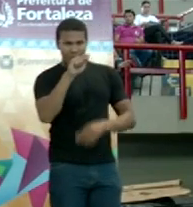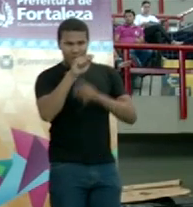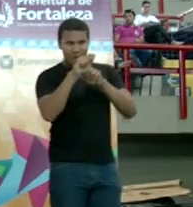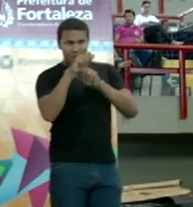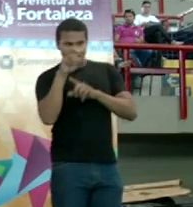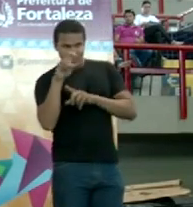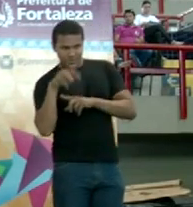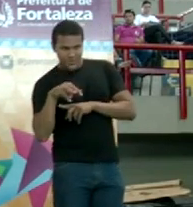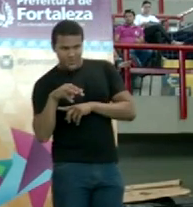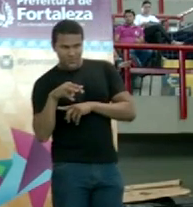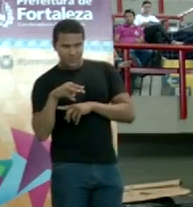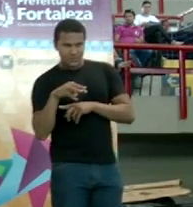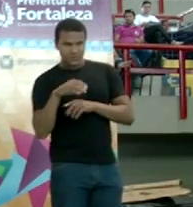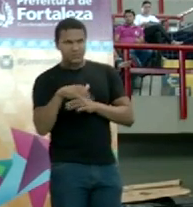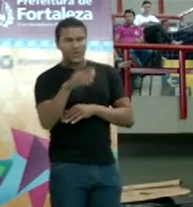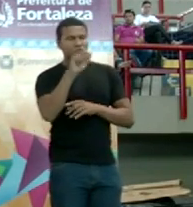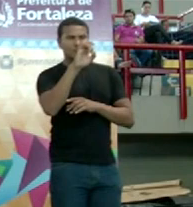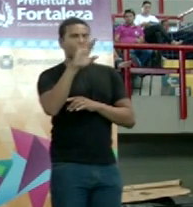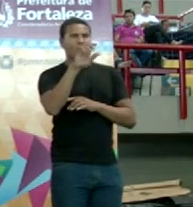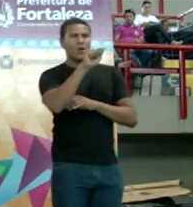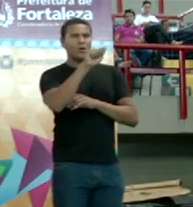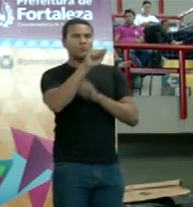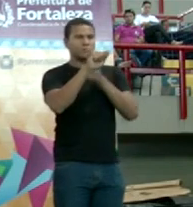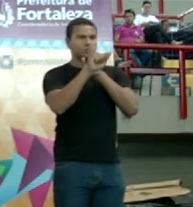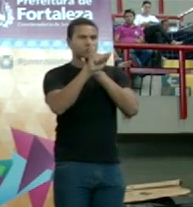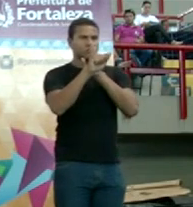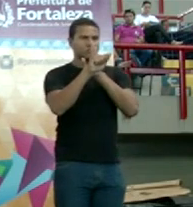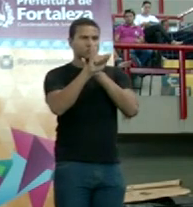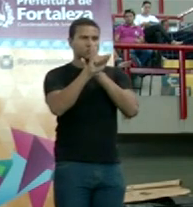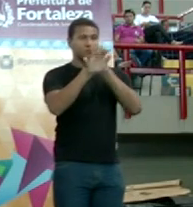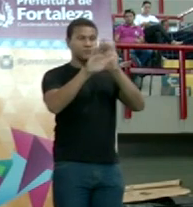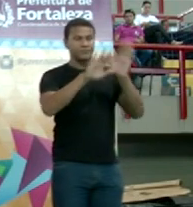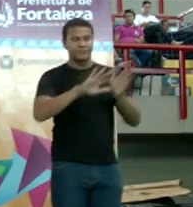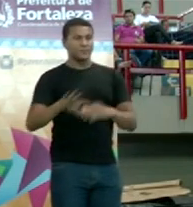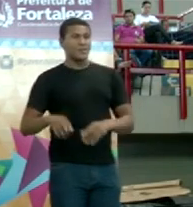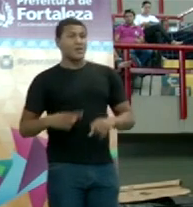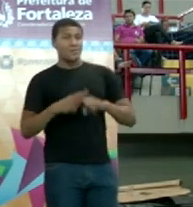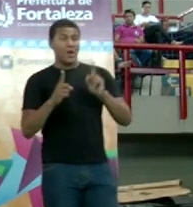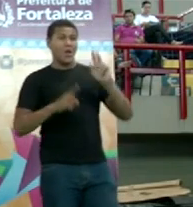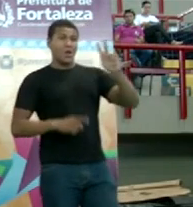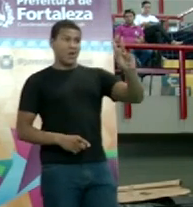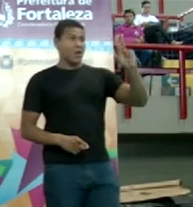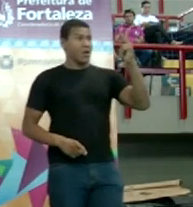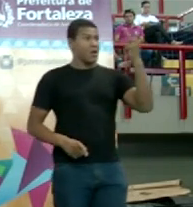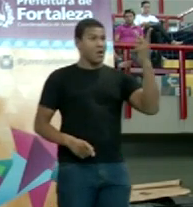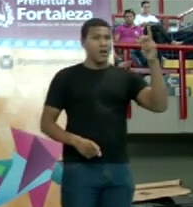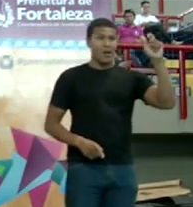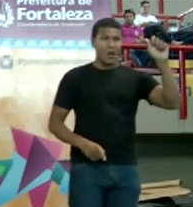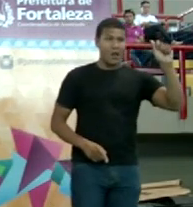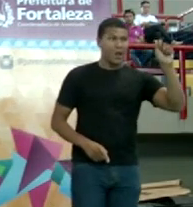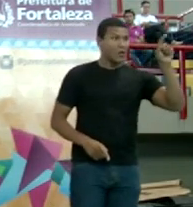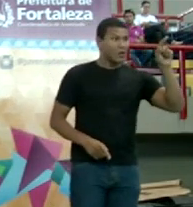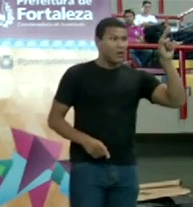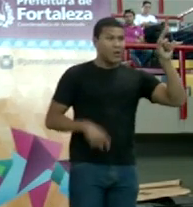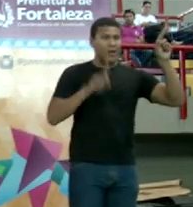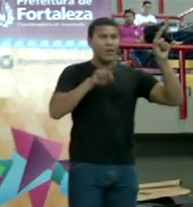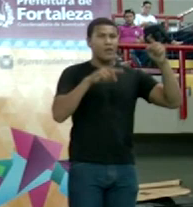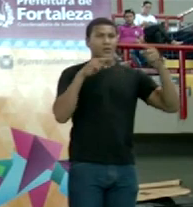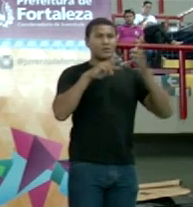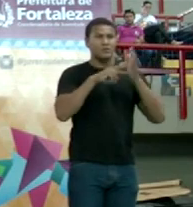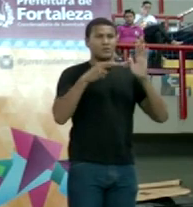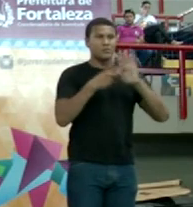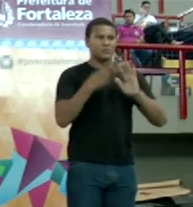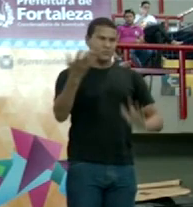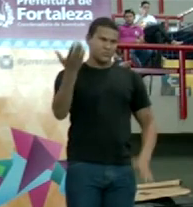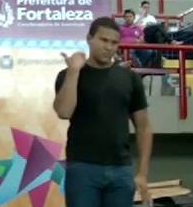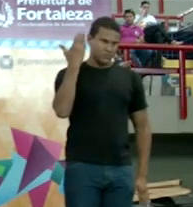minutos. Sem crase, só o a. E o a do verbo haver, HA com acento, é passado. Se eu dissesse,